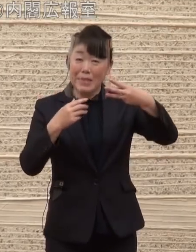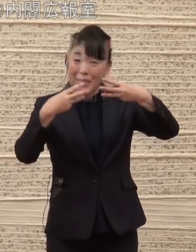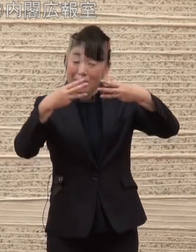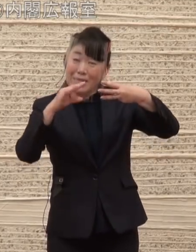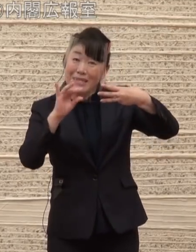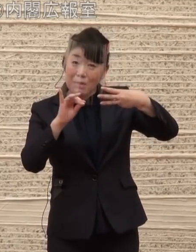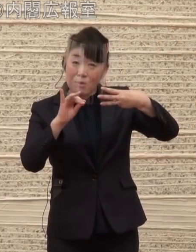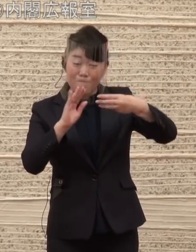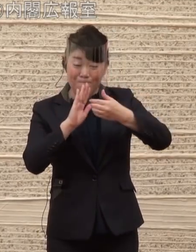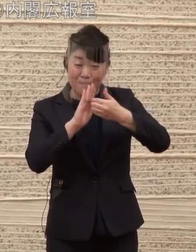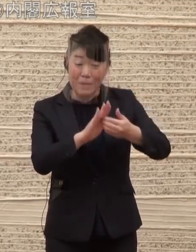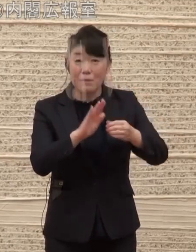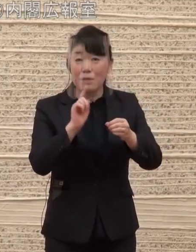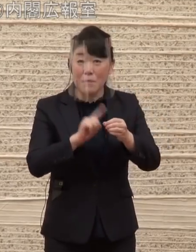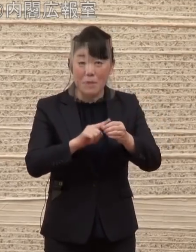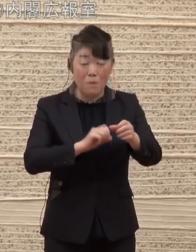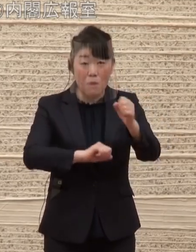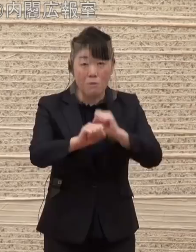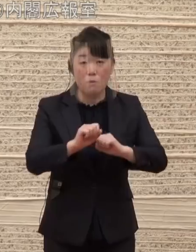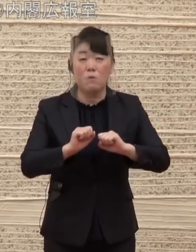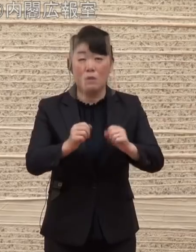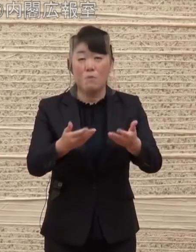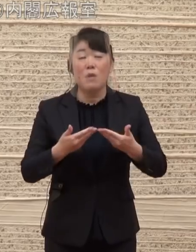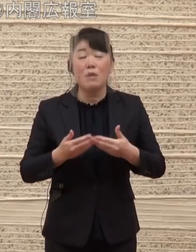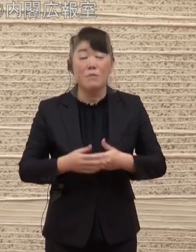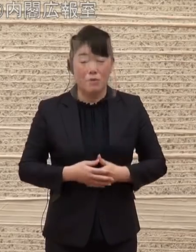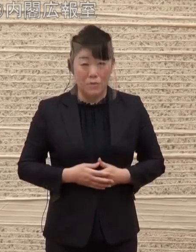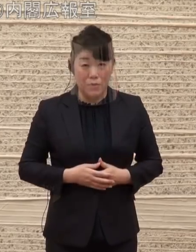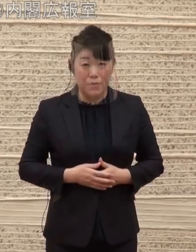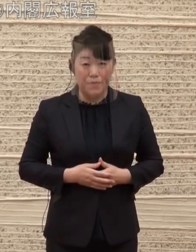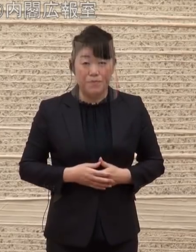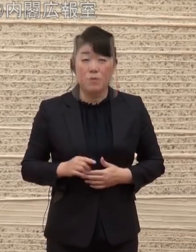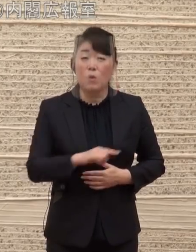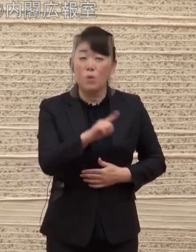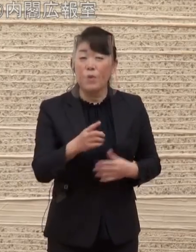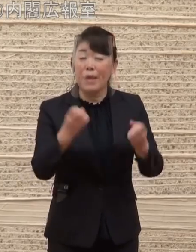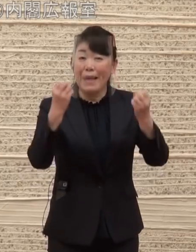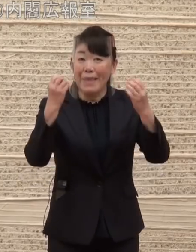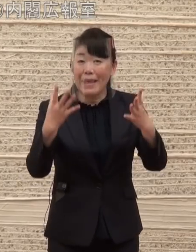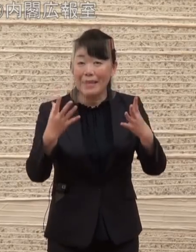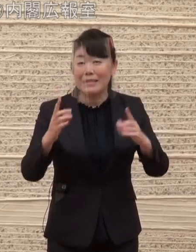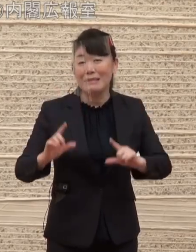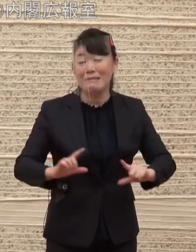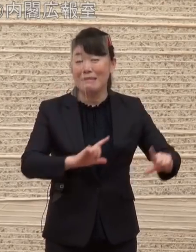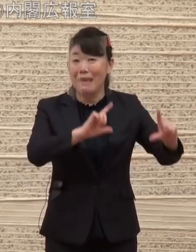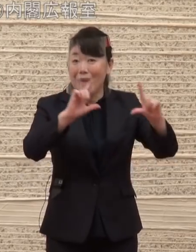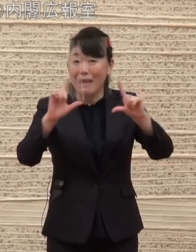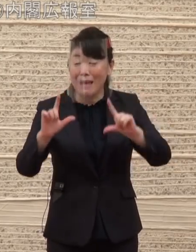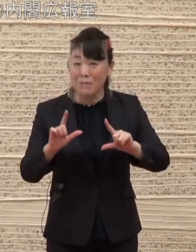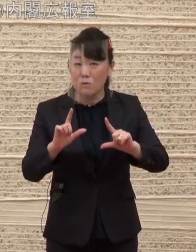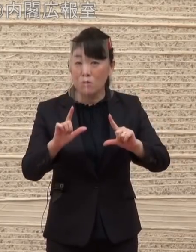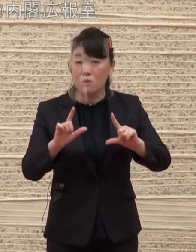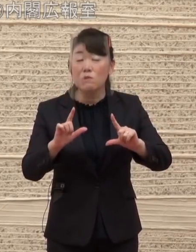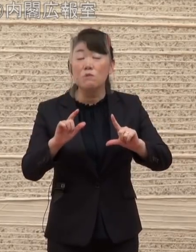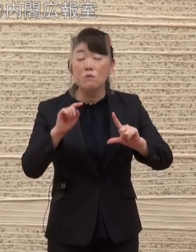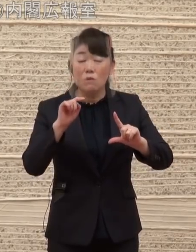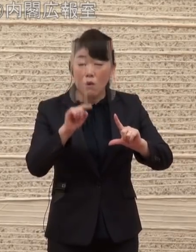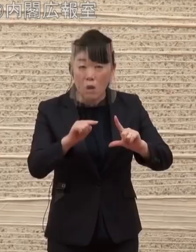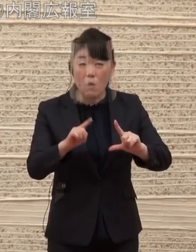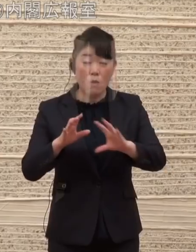してくださっていますこうした新しい生活用主要これからも通期でくだされ